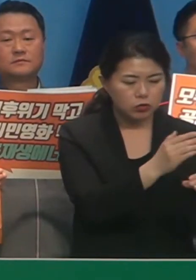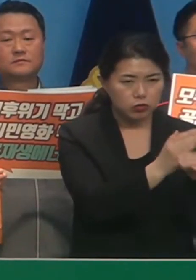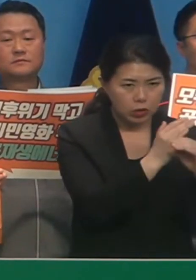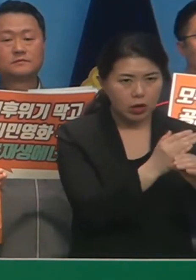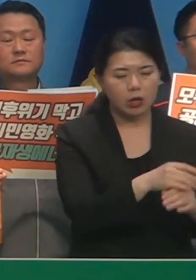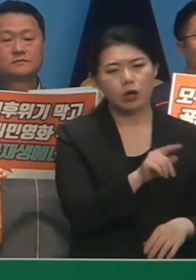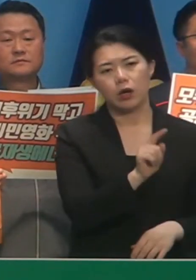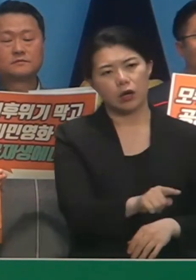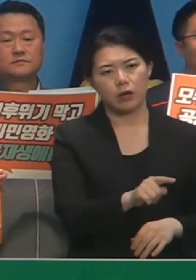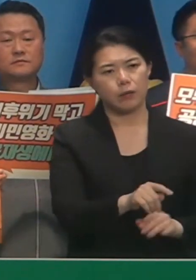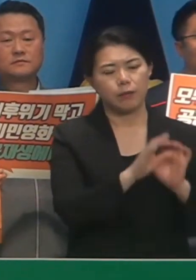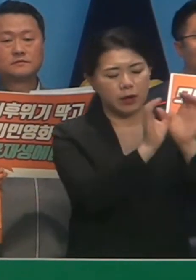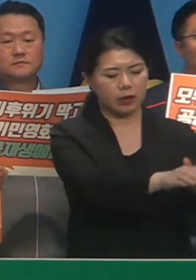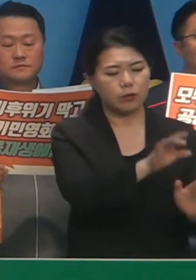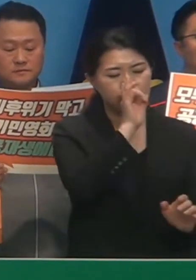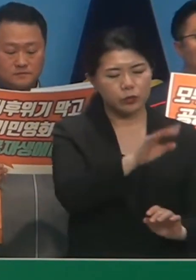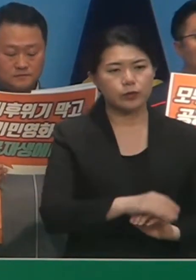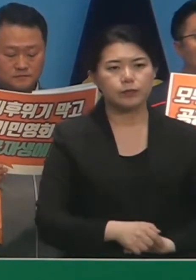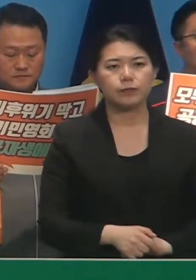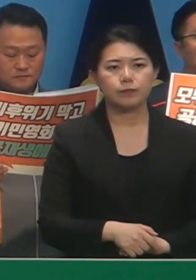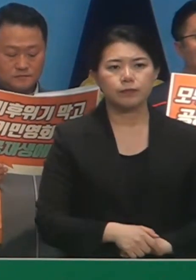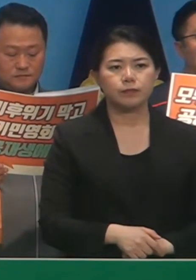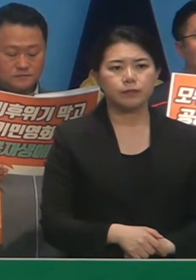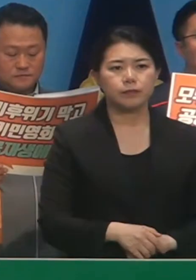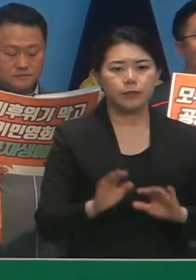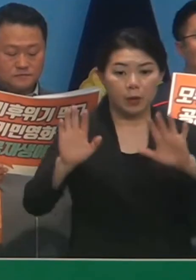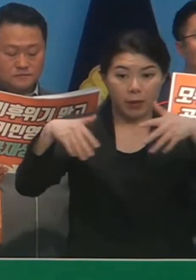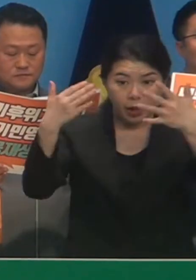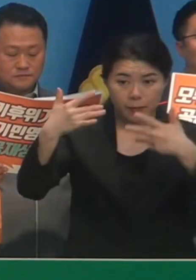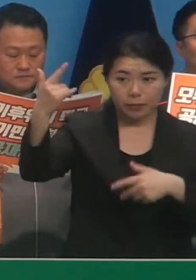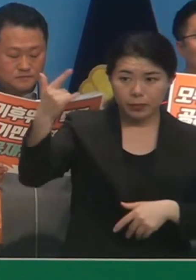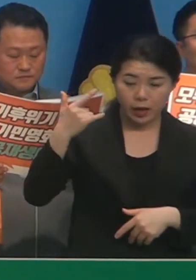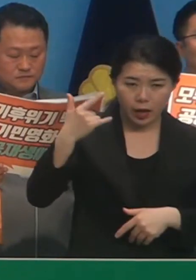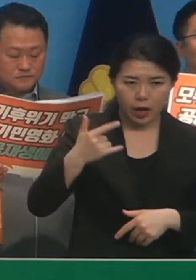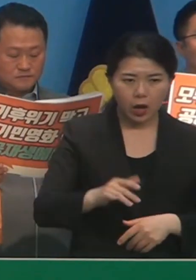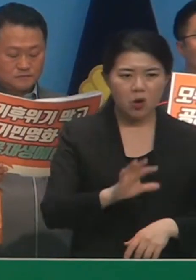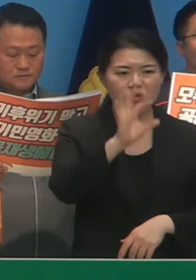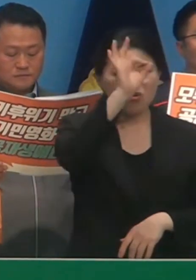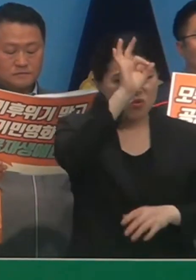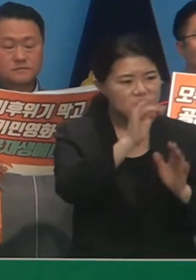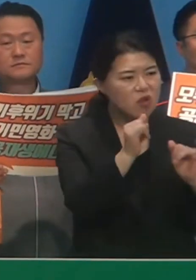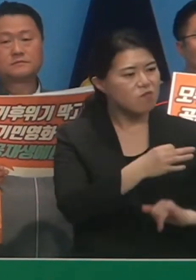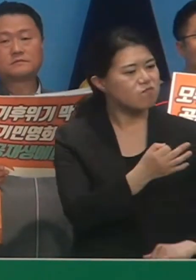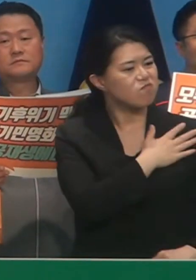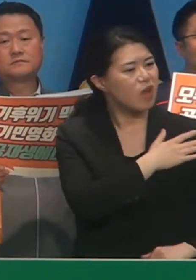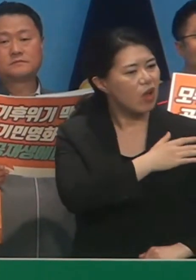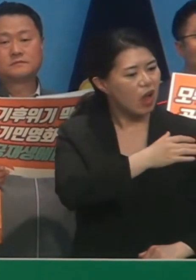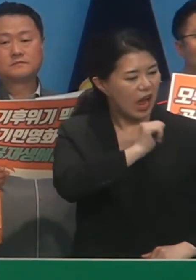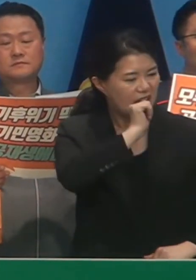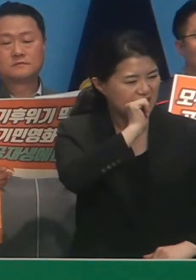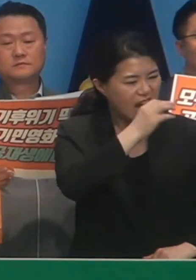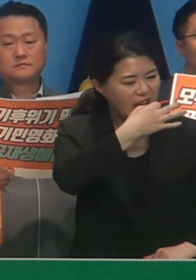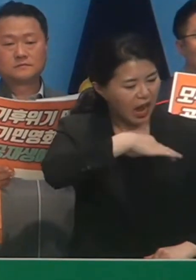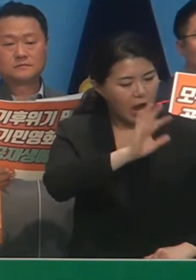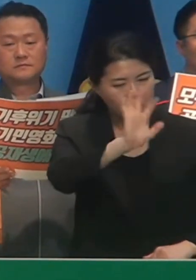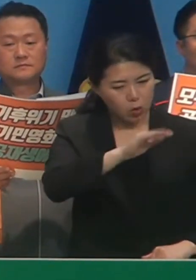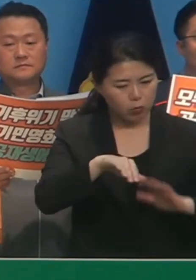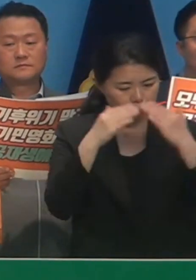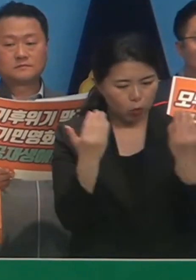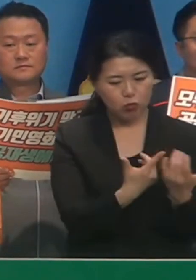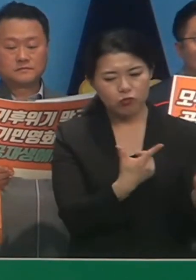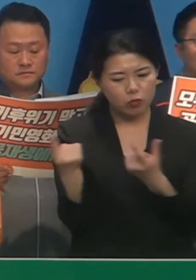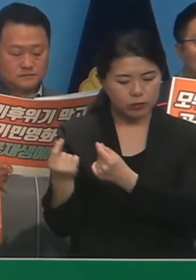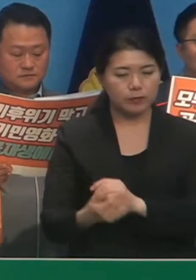민간의 에너지 전환을 오롯이 막힐 수 없습니다. 바람과 태양은 돈 있는 자들의 수익 사업이 아니라 우리 모두의 것이기